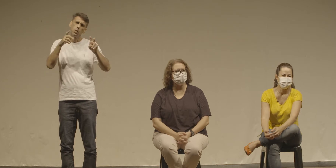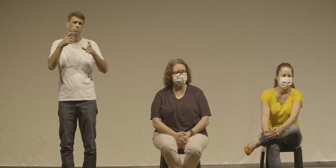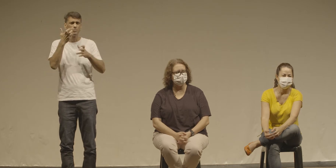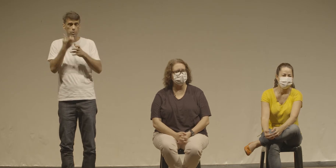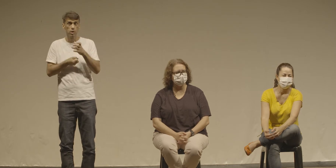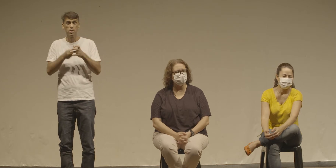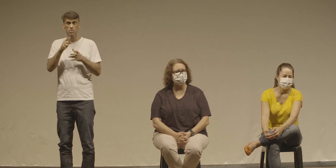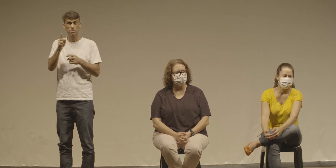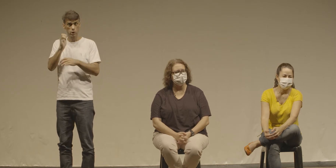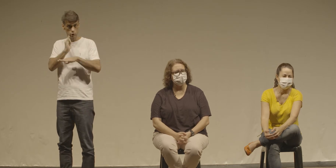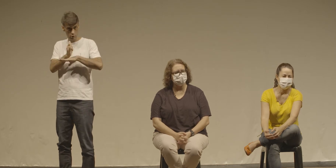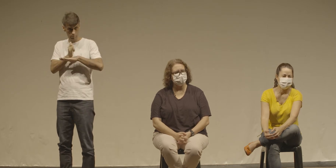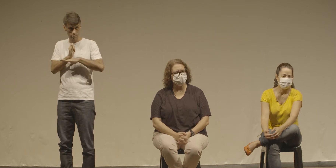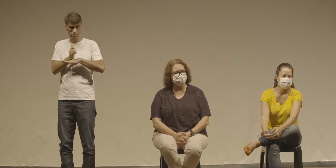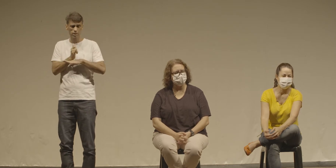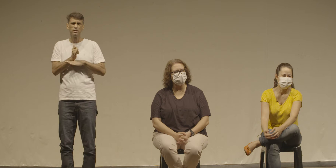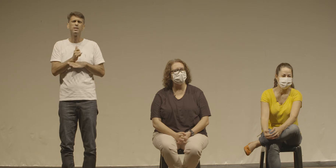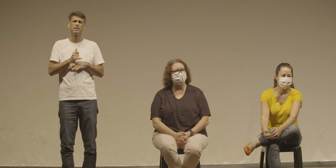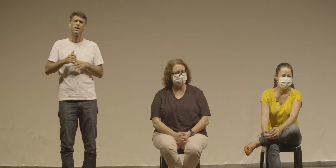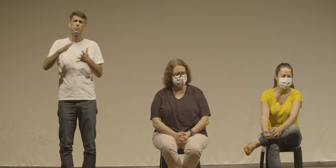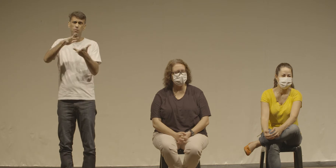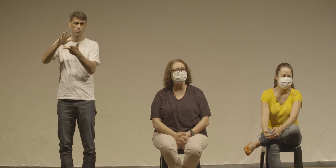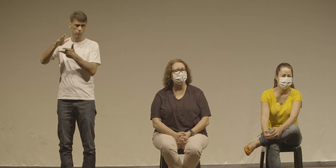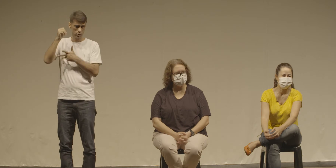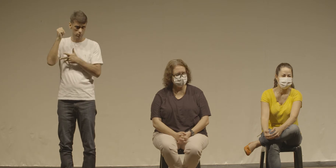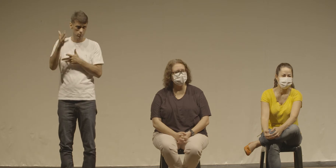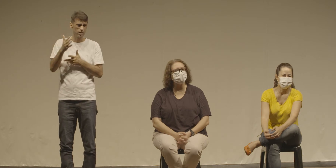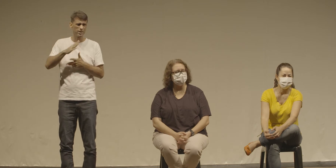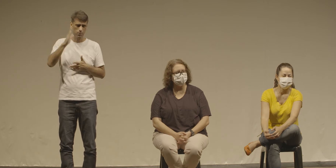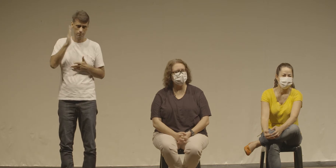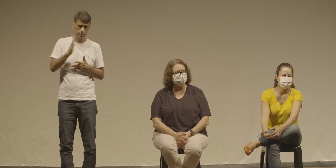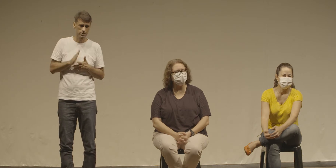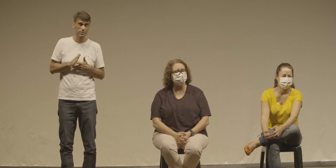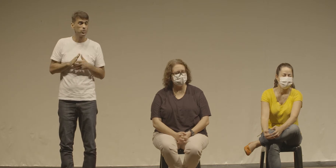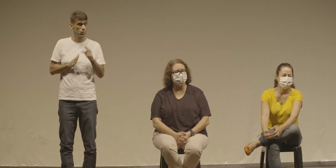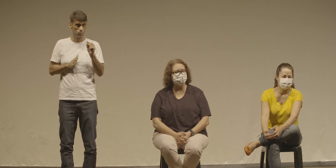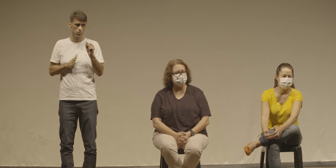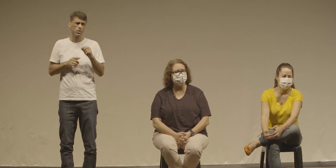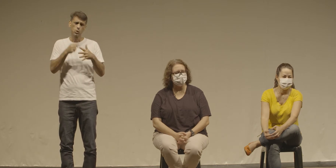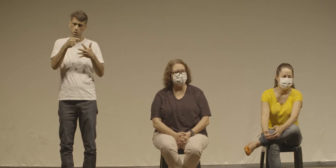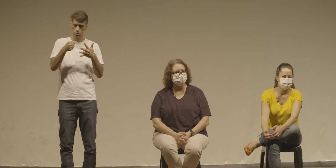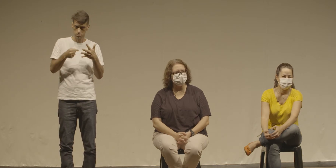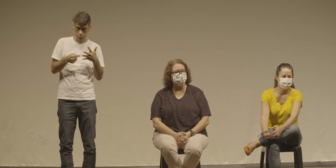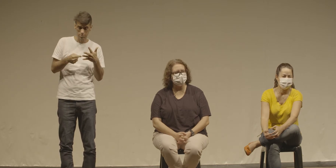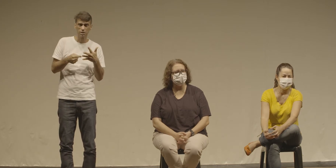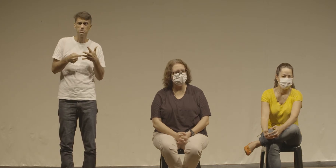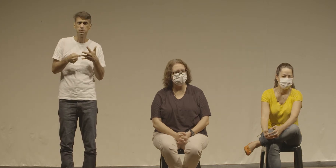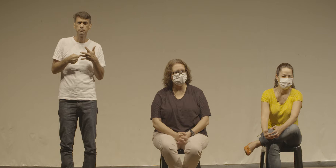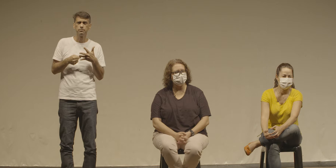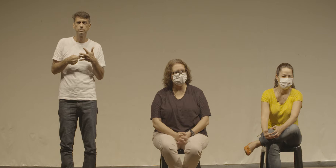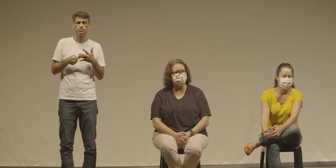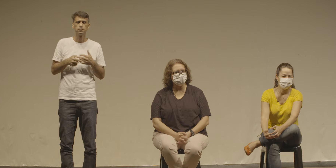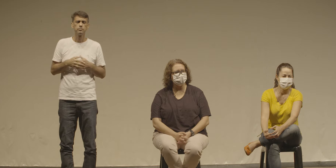outros documentários internacionais sobre tudo, mas aqui do Brasil, e não sobre basquete, né? E